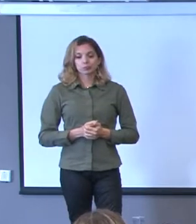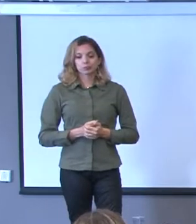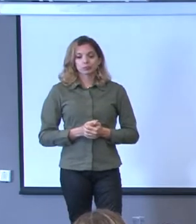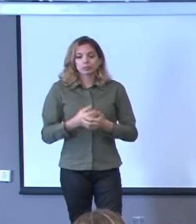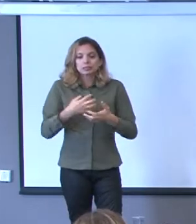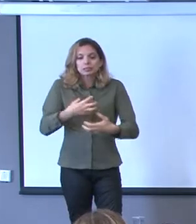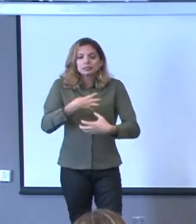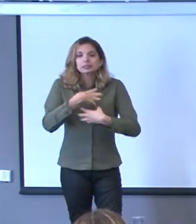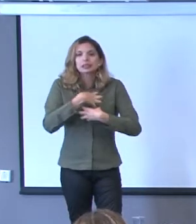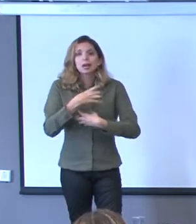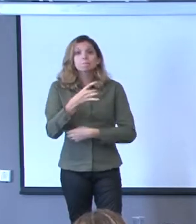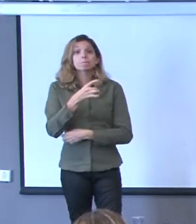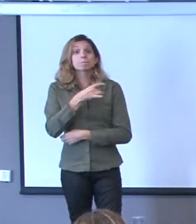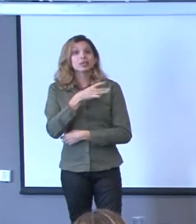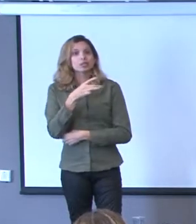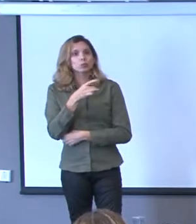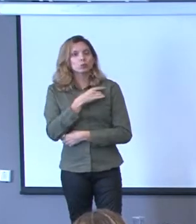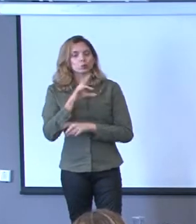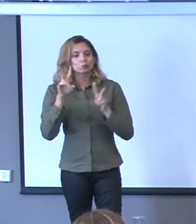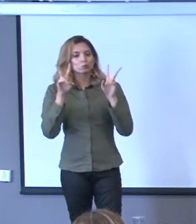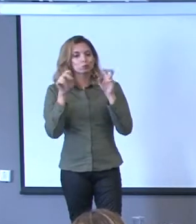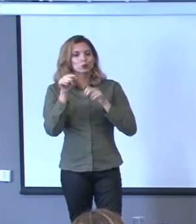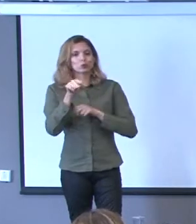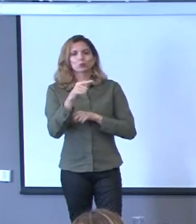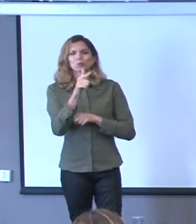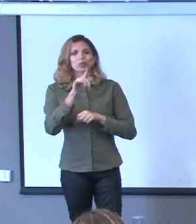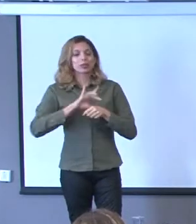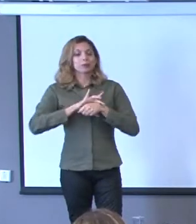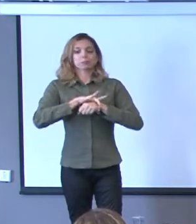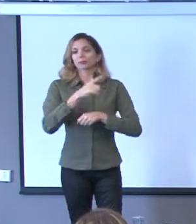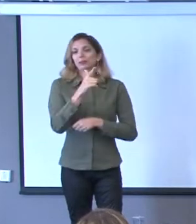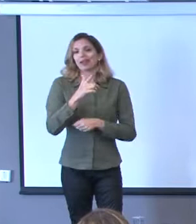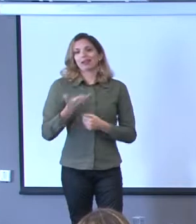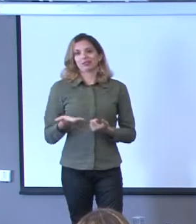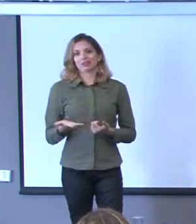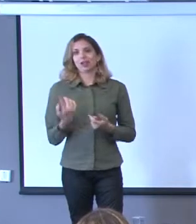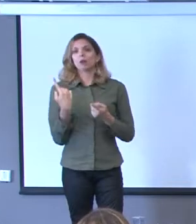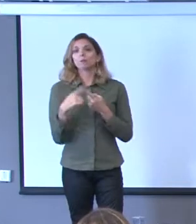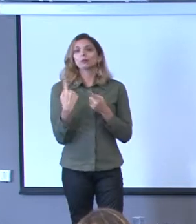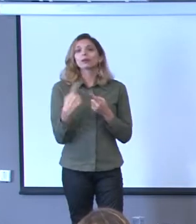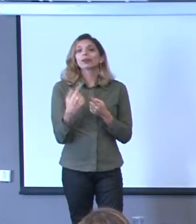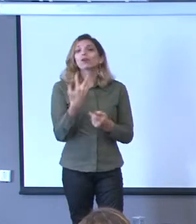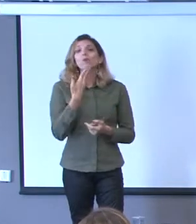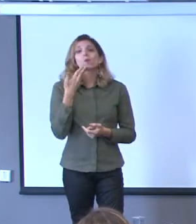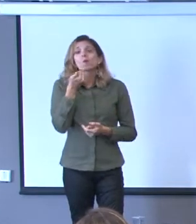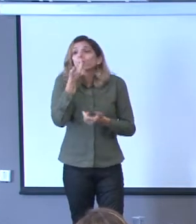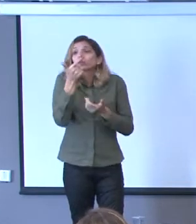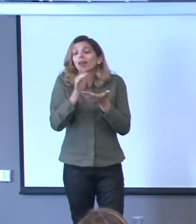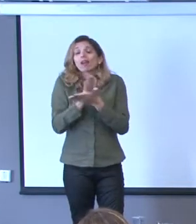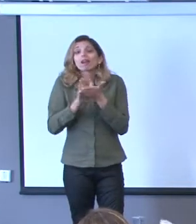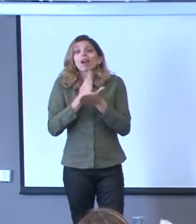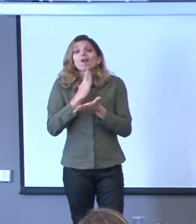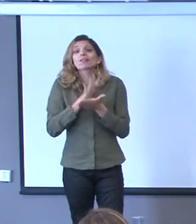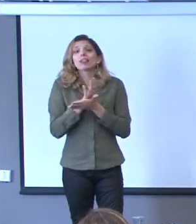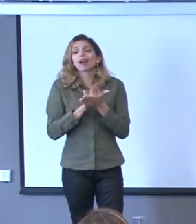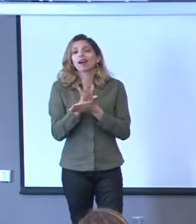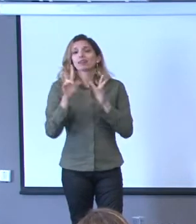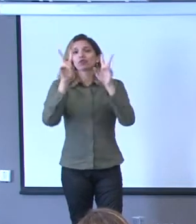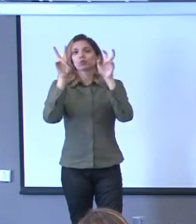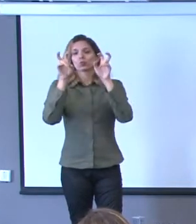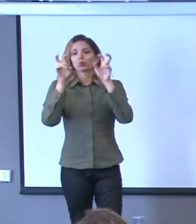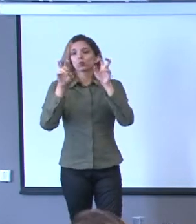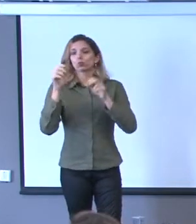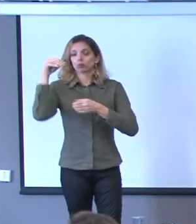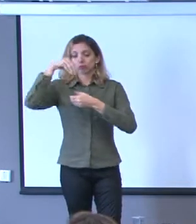sente muito medo dessa situação, muita insegurança, porque a gente não tem conhecimento.